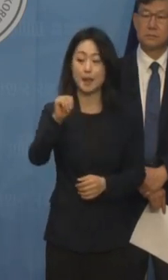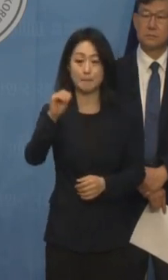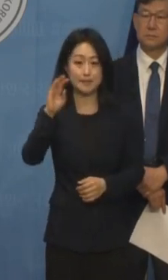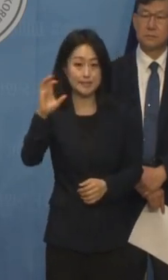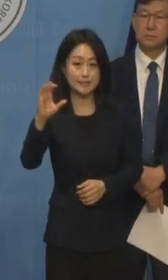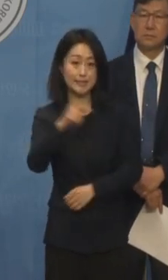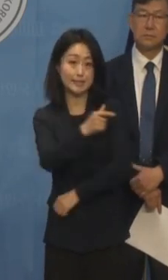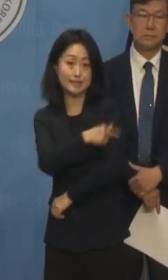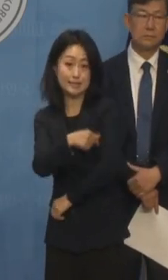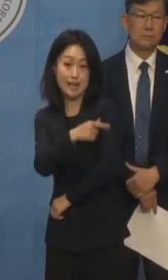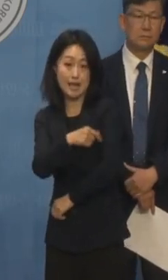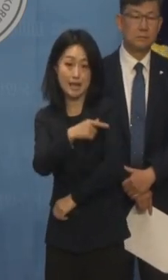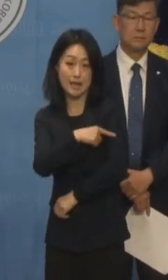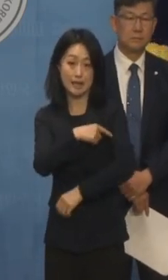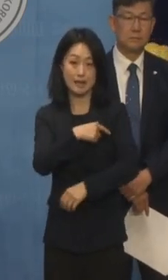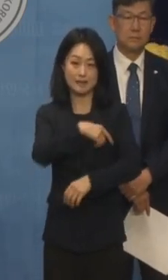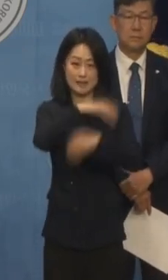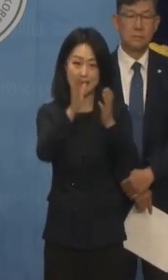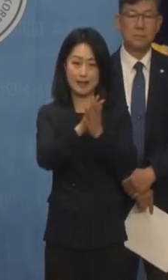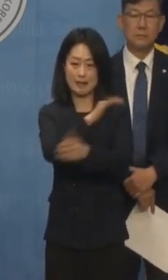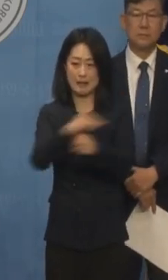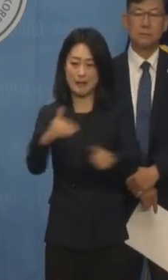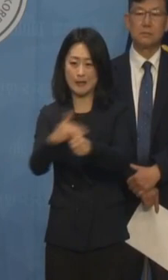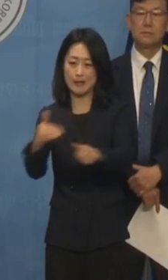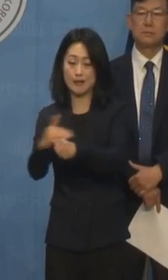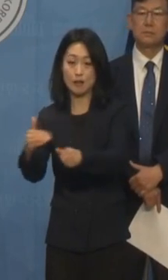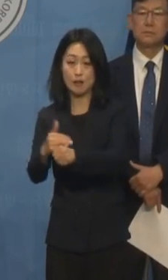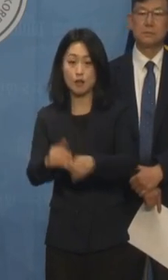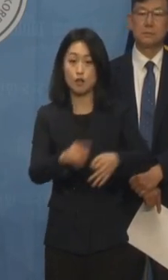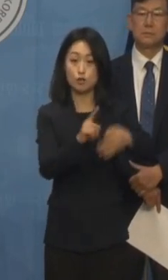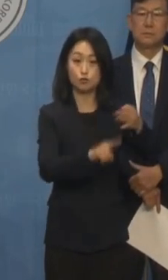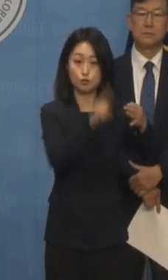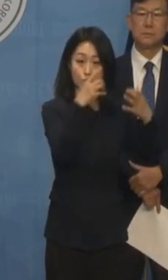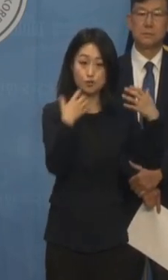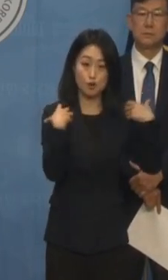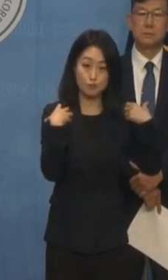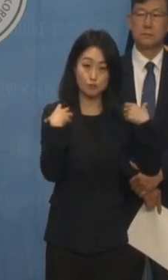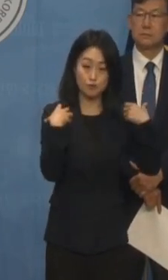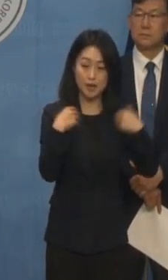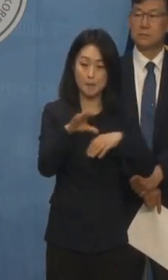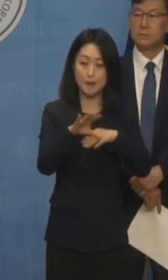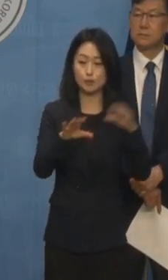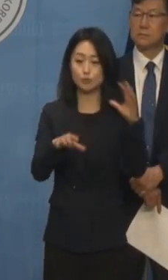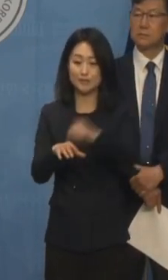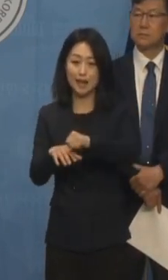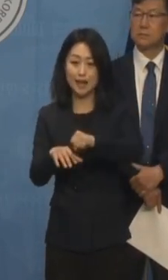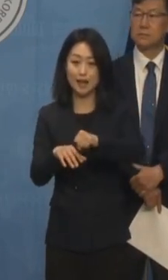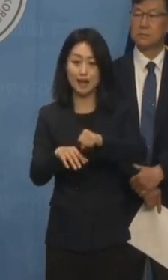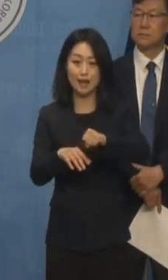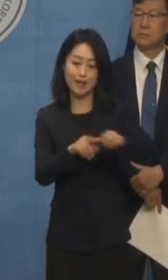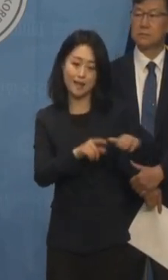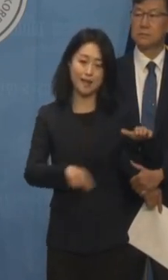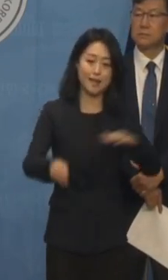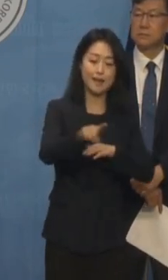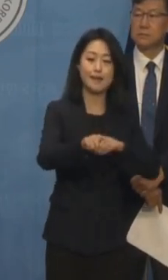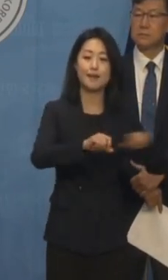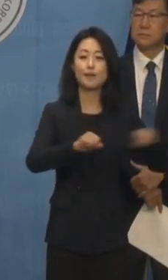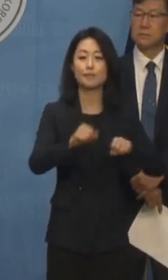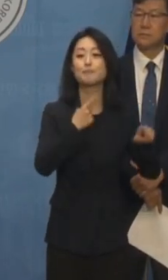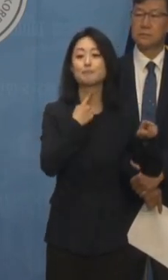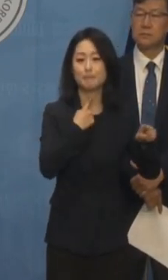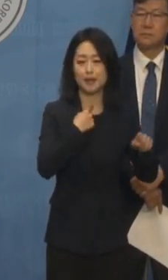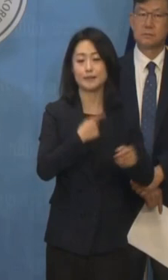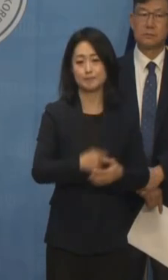이사진 등을 축출하는 데에 마치 윤석열 정권의 방송장악 행동대장처럼